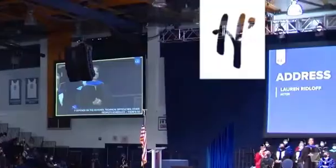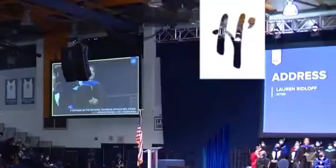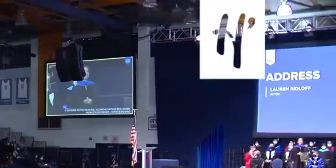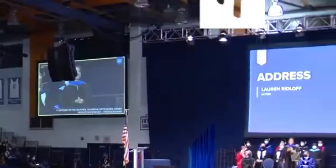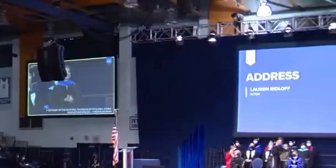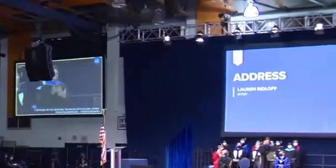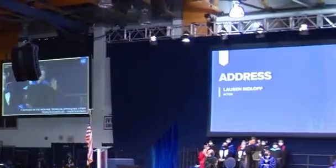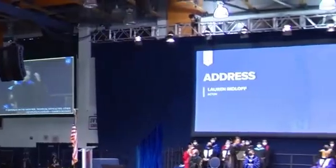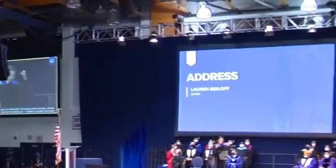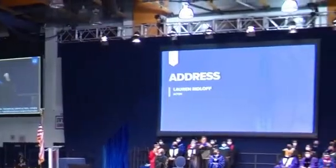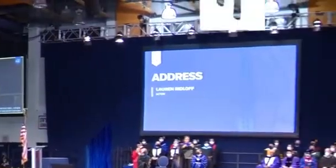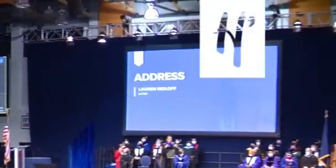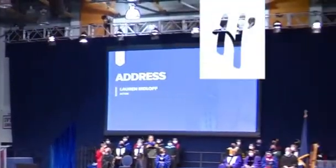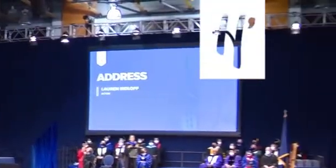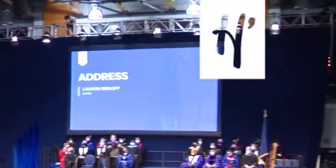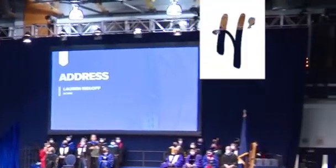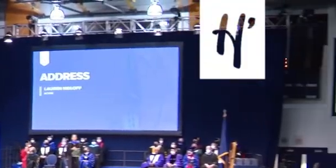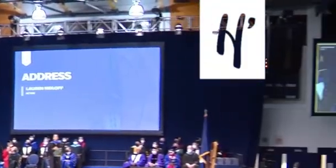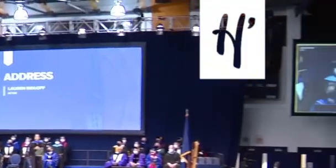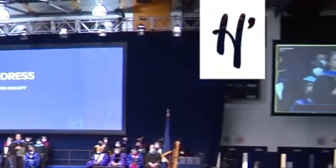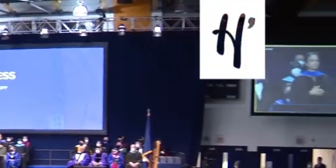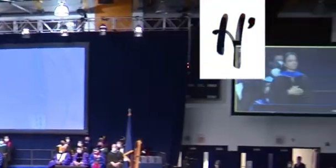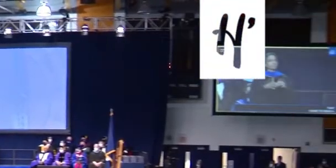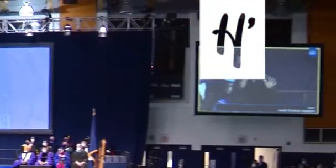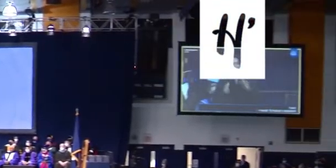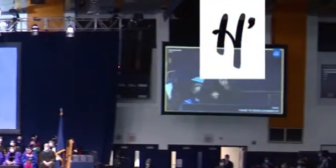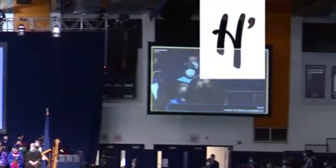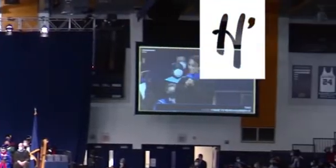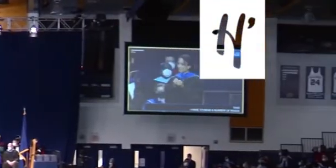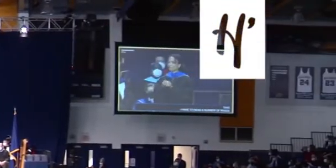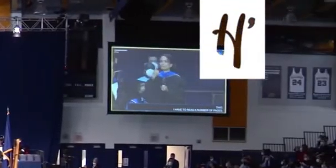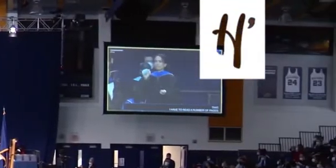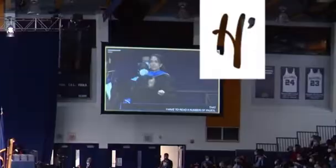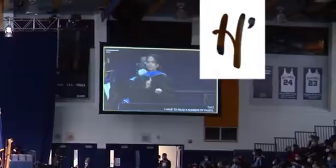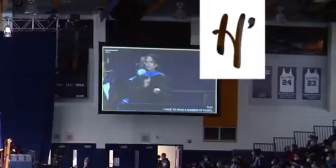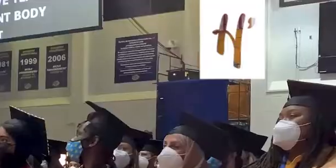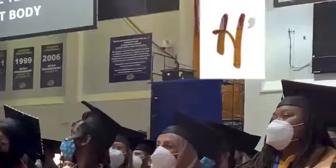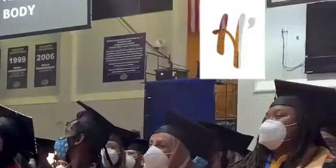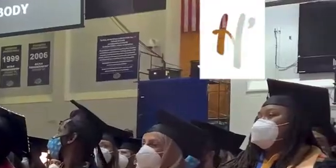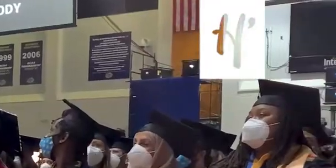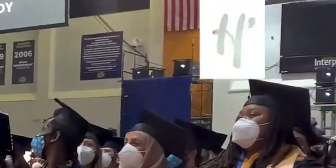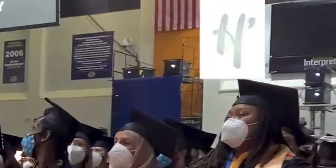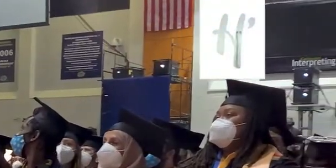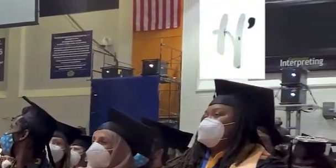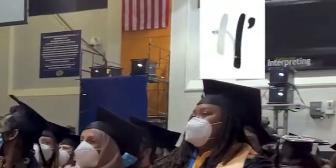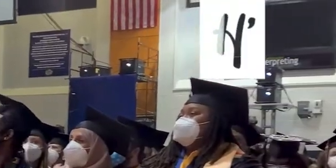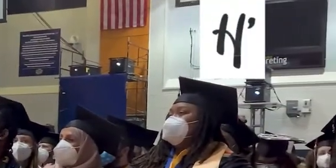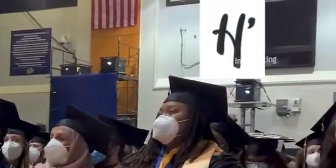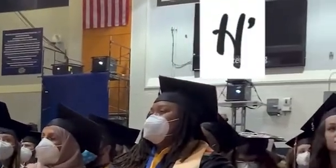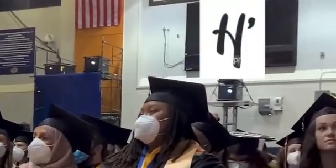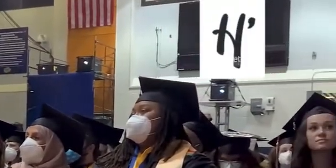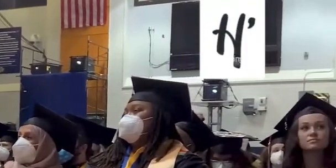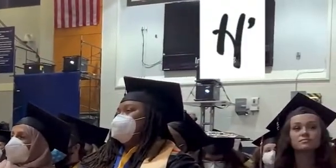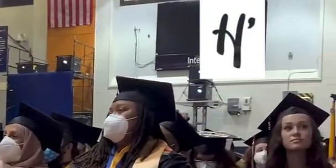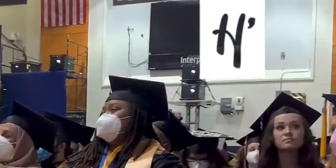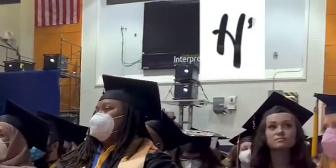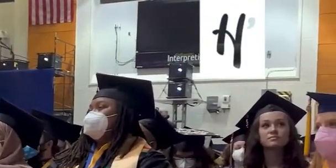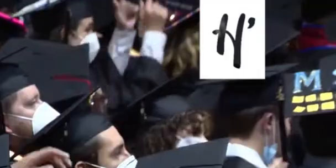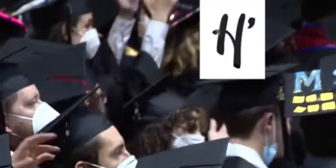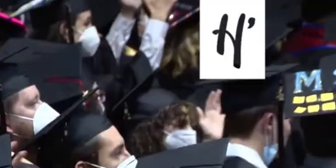lulusan pasca sarjana merayakan wisuda di auditorium Gallaudet University, universitas khusus untuk warga tuli,